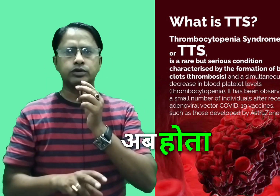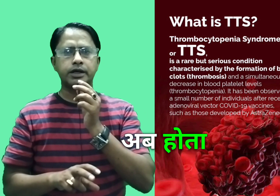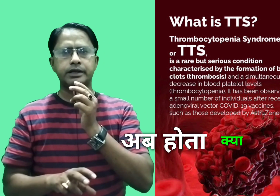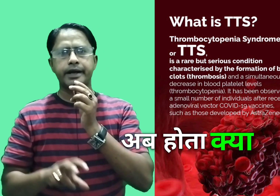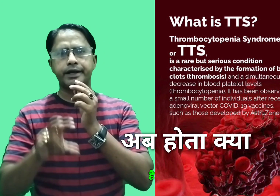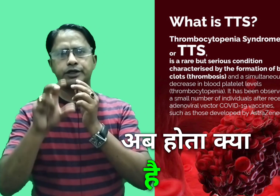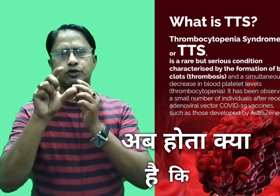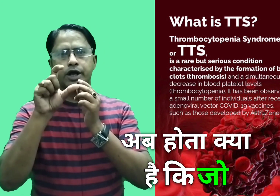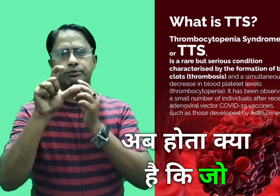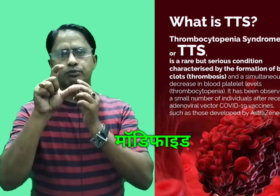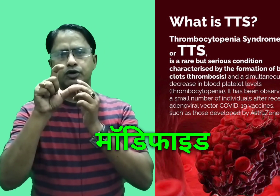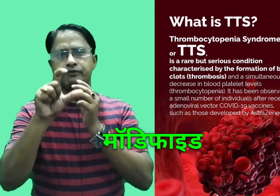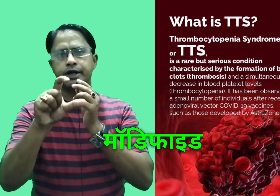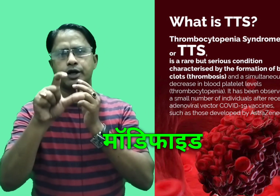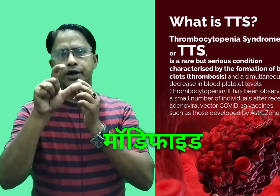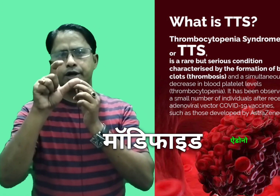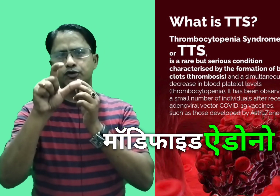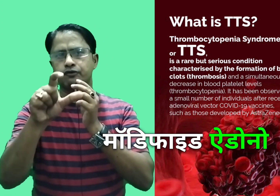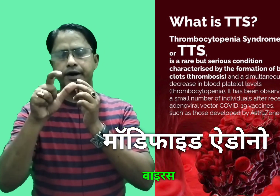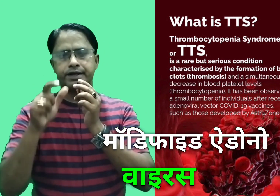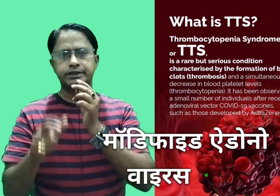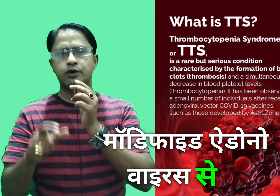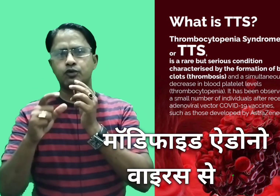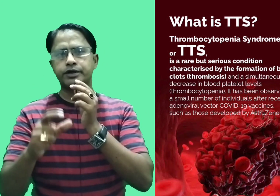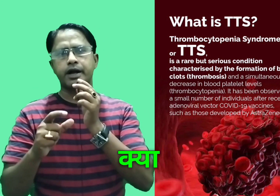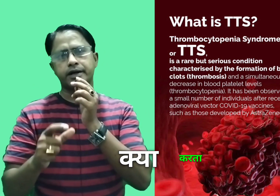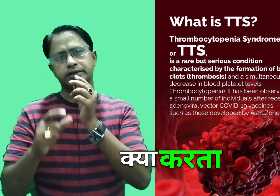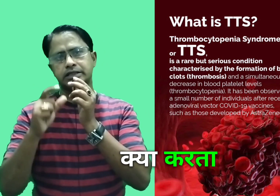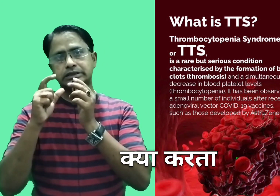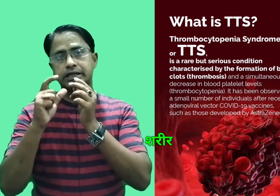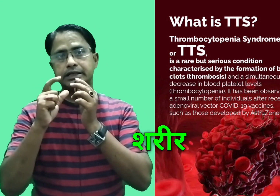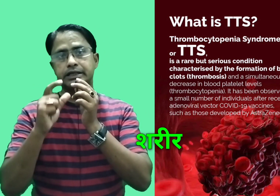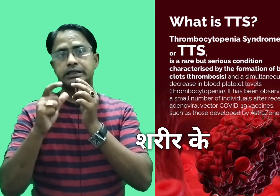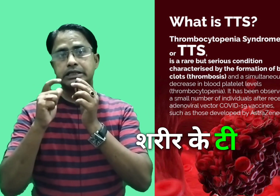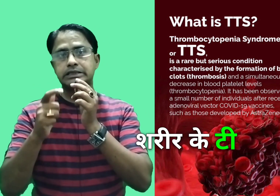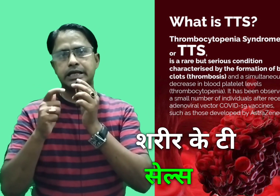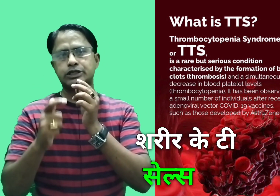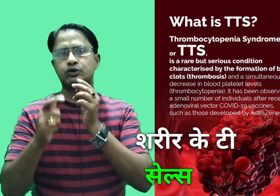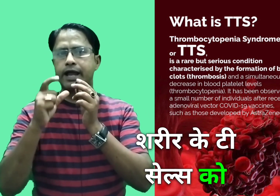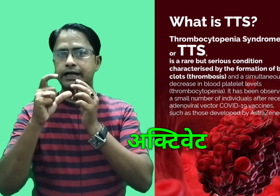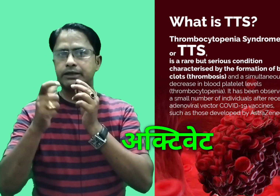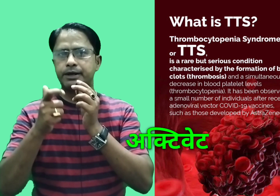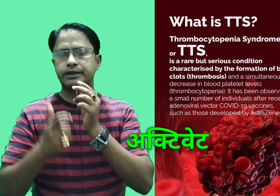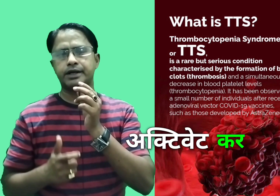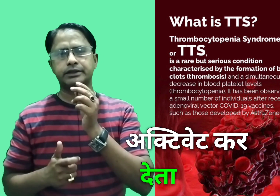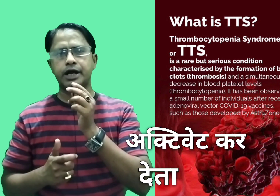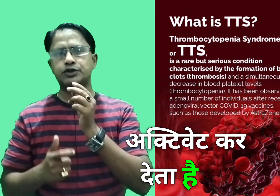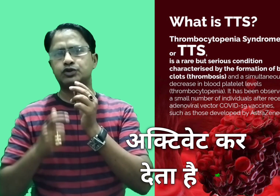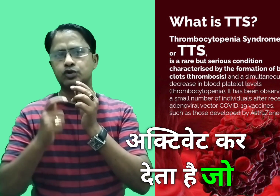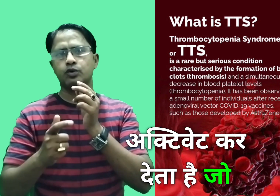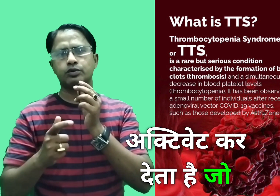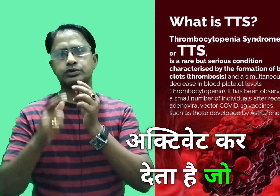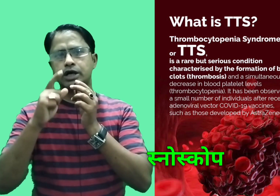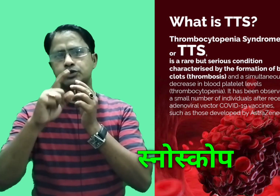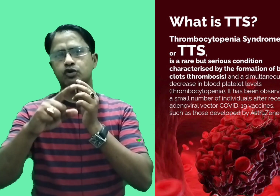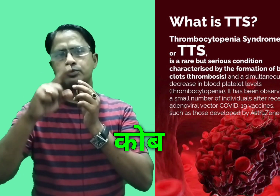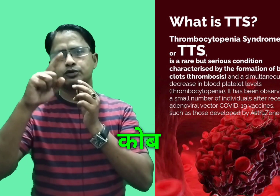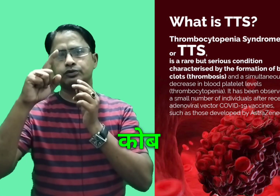अब होता क्या है कि जो मॉडिफाइड एडोना वायरस है वो क्या करता है, शरीर के T सेल्स को एक्टिवेट कर देता है